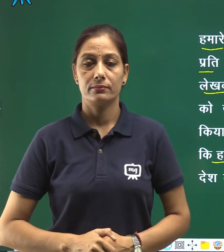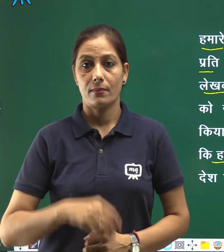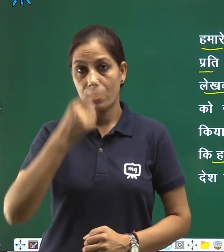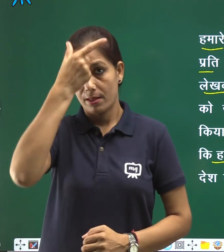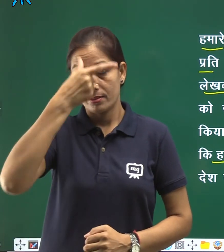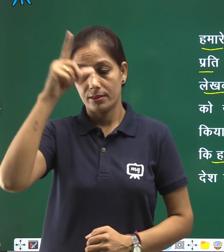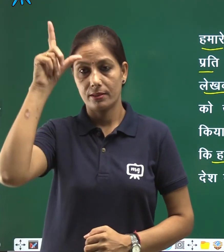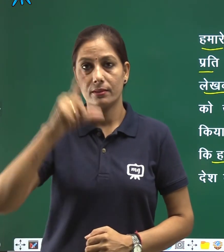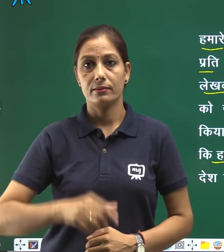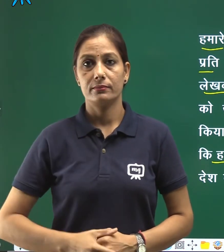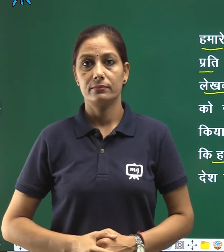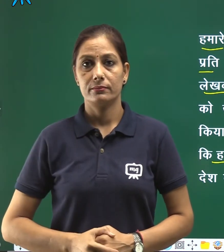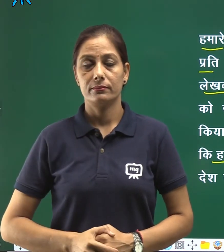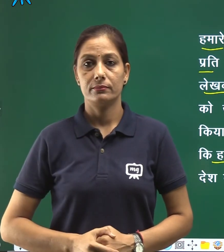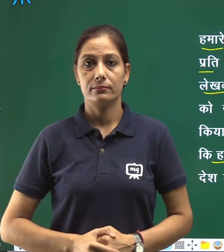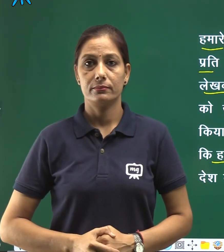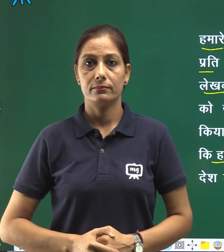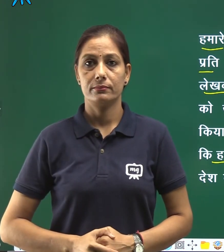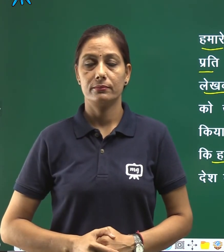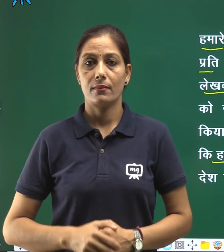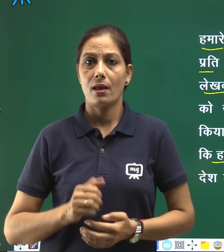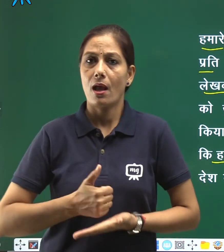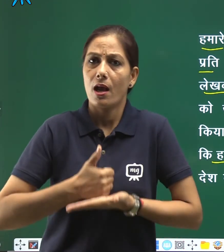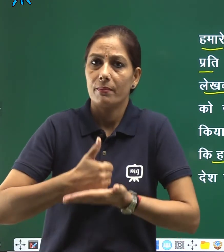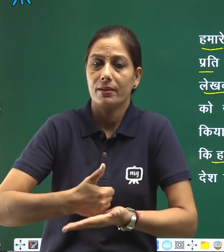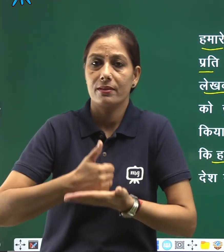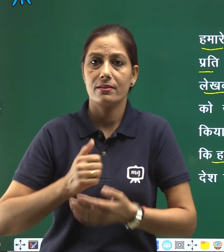देश की सेवा करनी चाहिए,